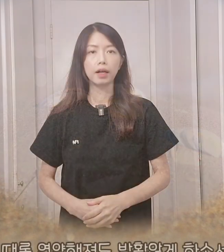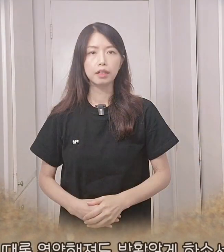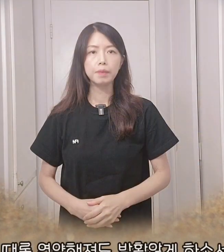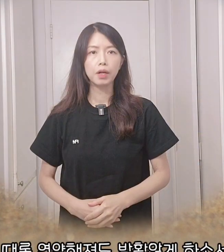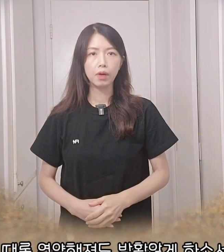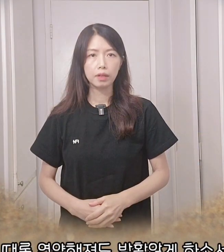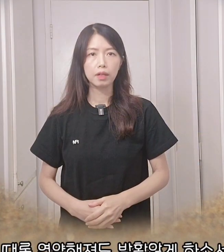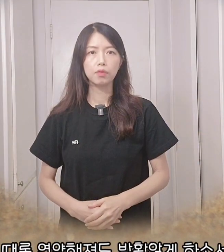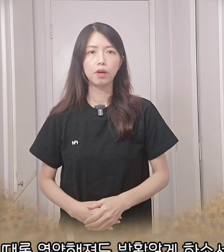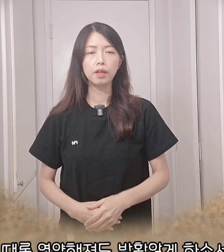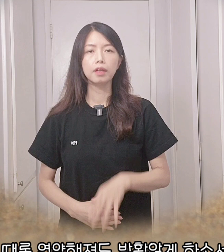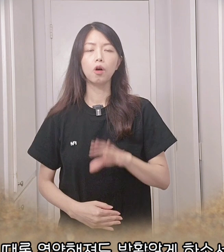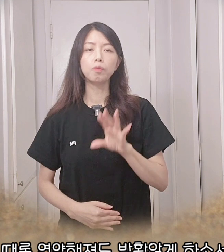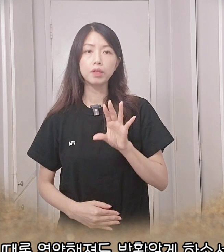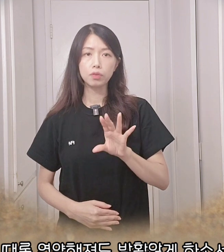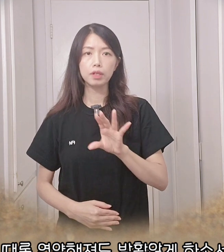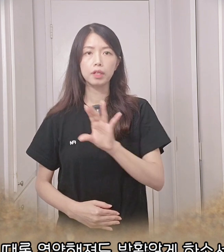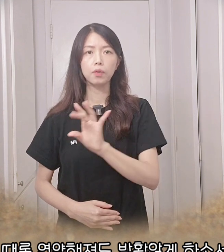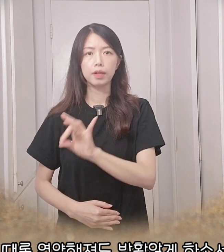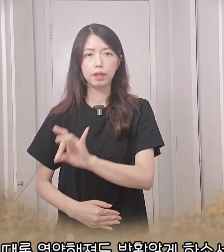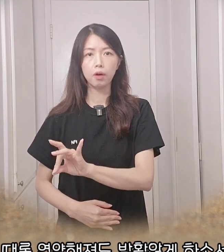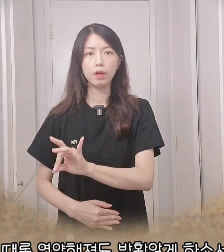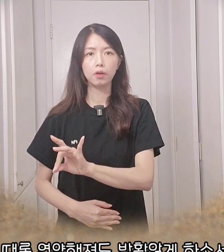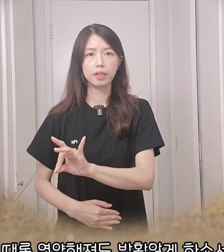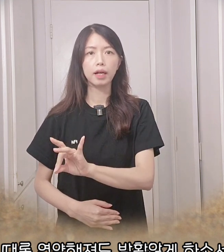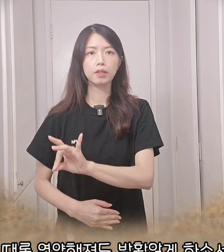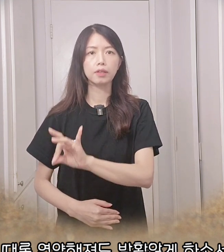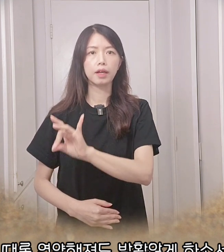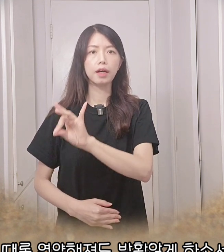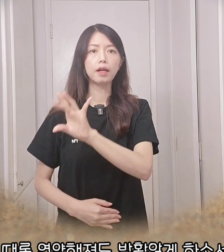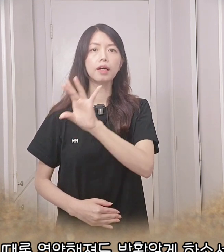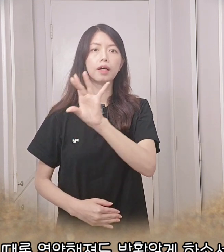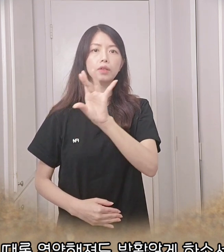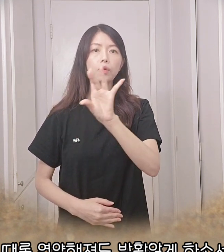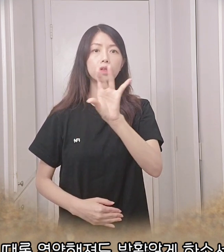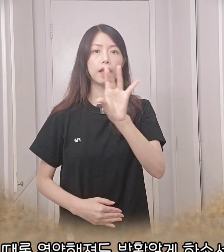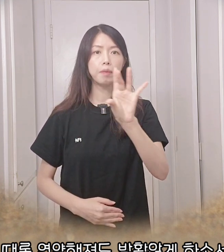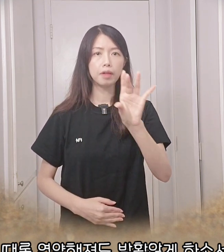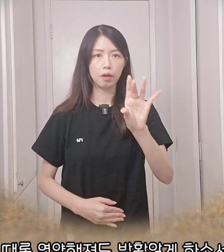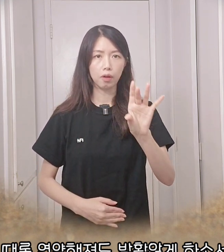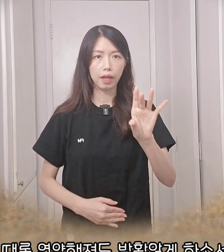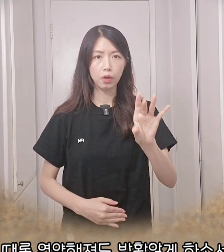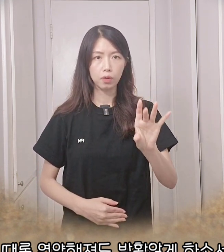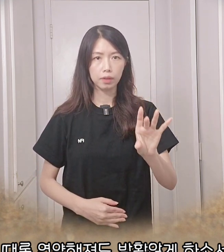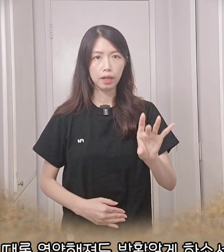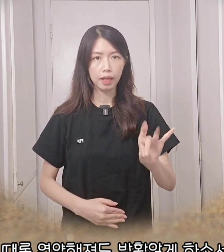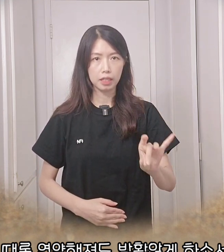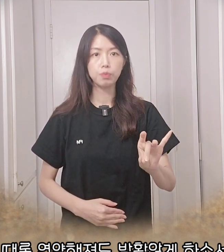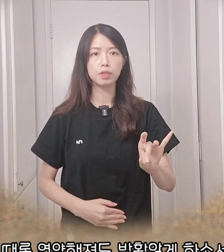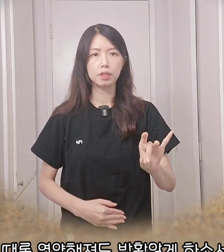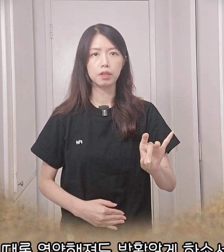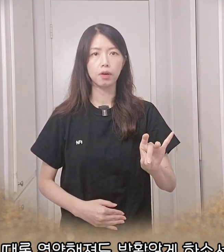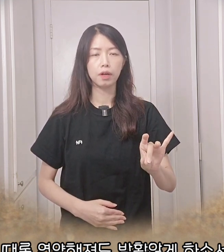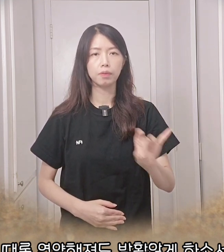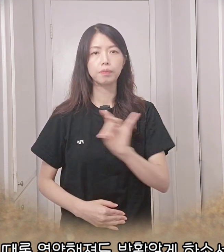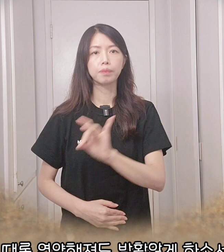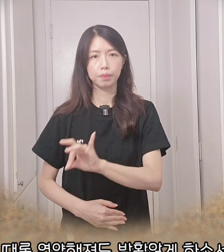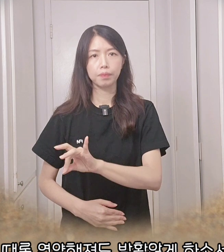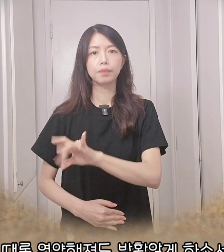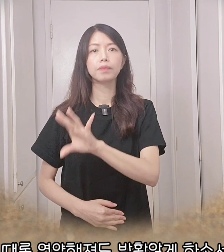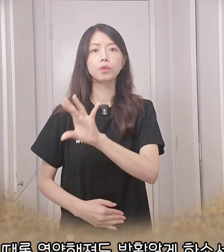때론, 가끔이라고 한 뜻의 수어는 엄지중지를 이용해서 이렇게 시작하셨다가 손을 떼면서 내려올 때 다시 붙이시는